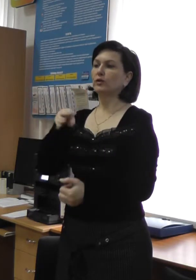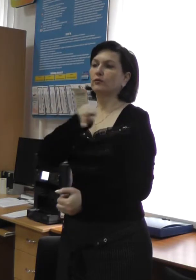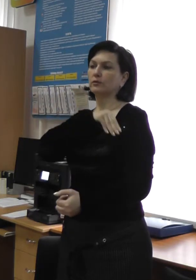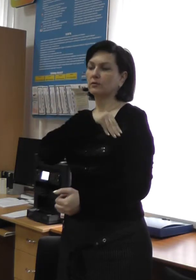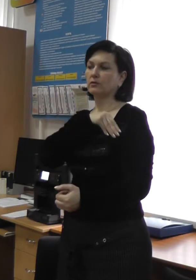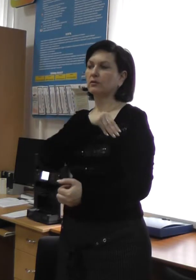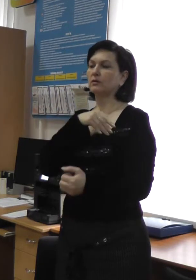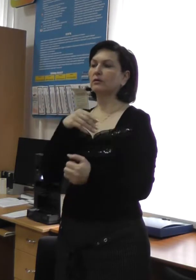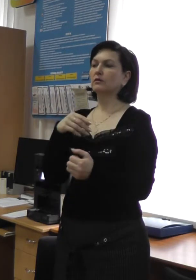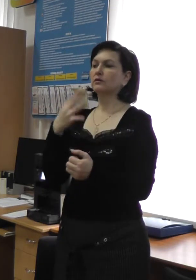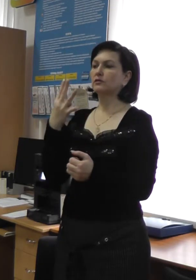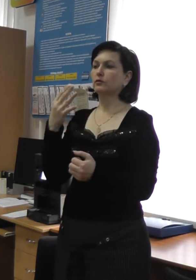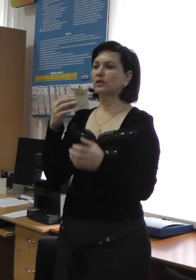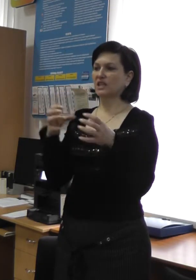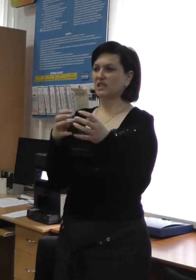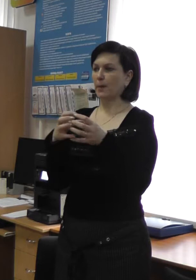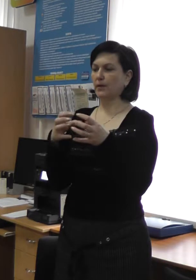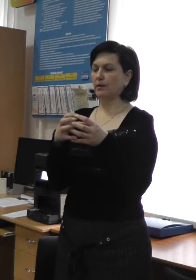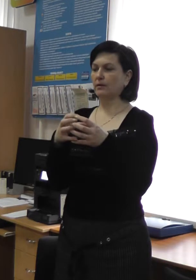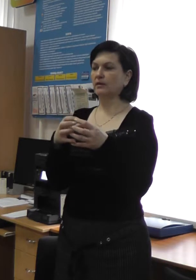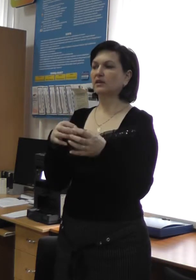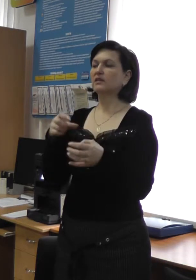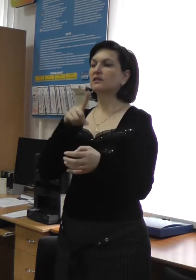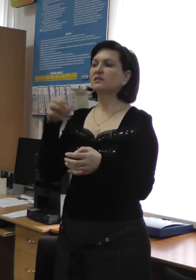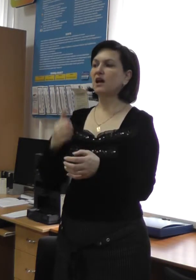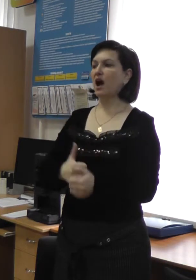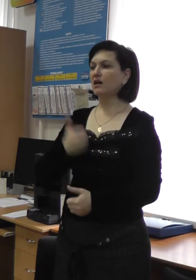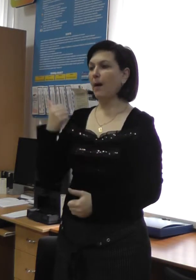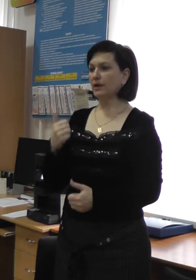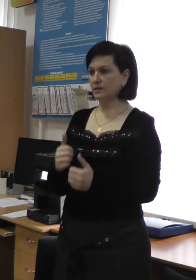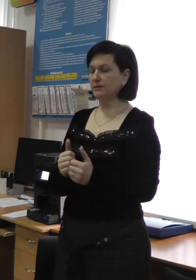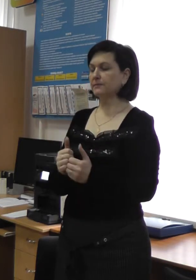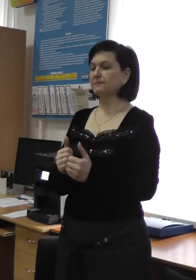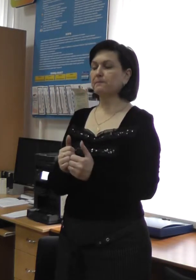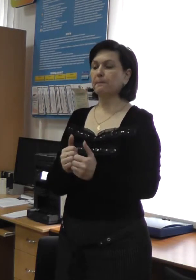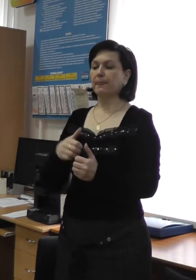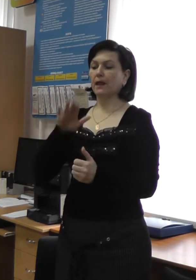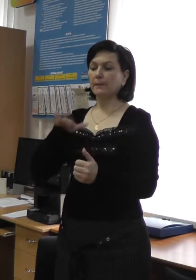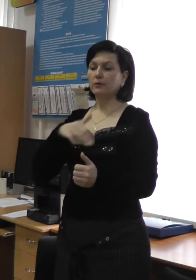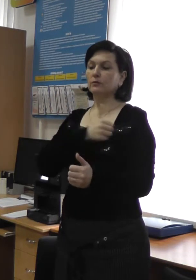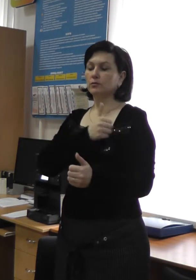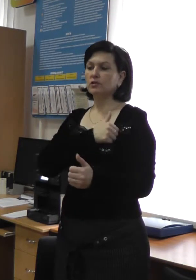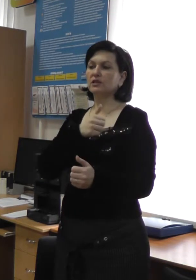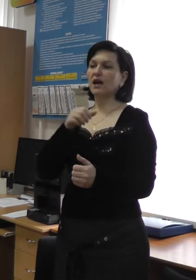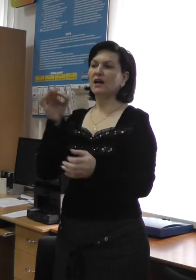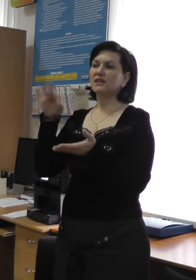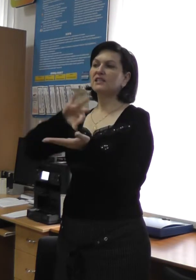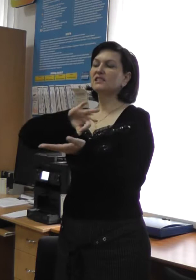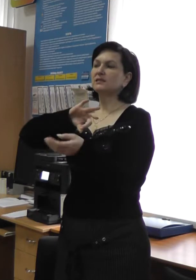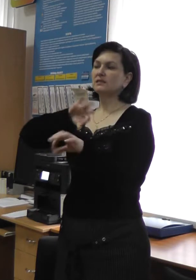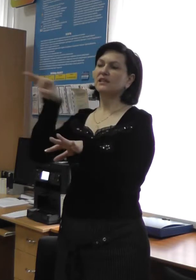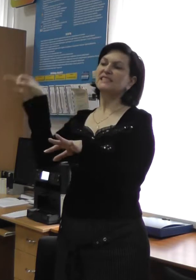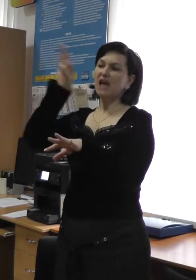Святой Анны 4-й степени с надписью «За храбрость». Далее служба в артиллерии на Западном Кавказе. После